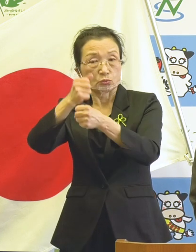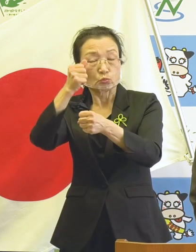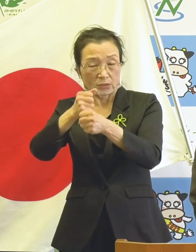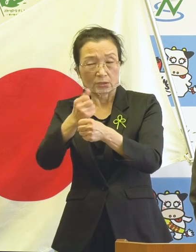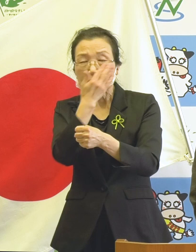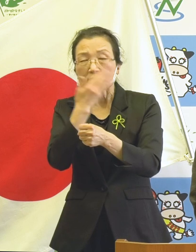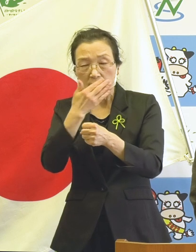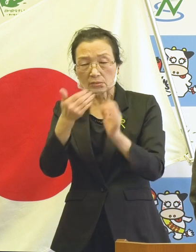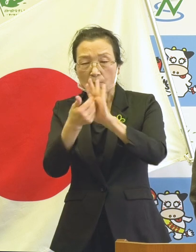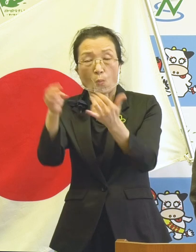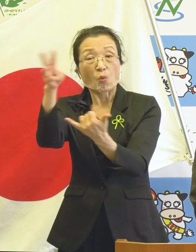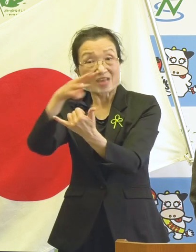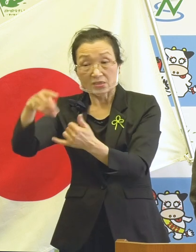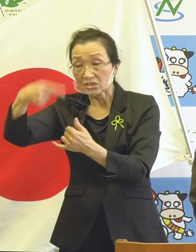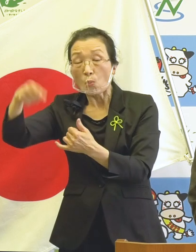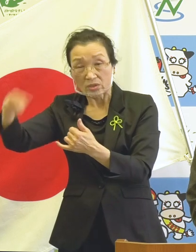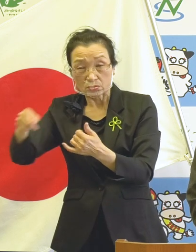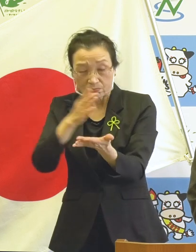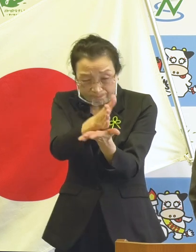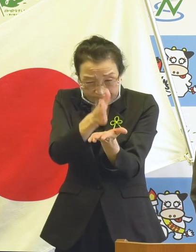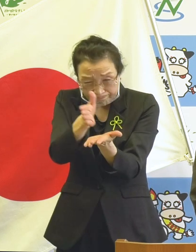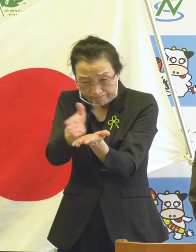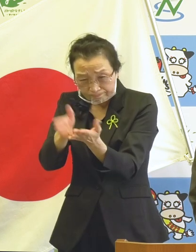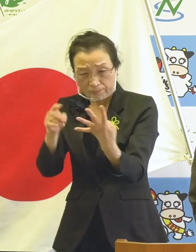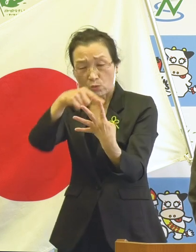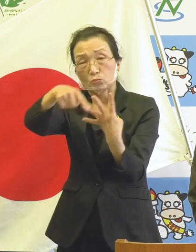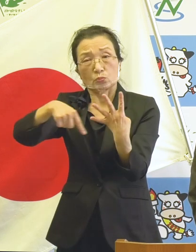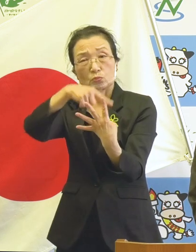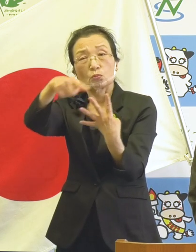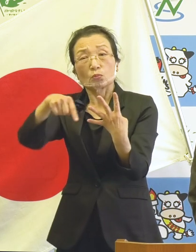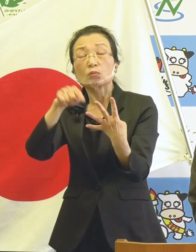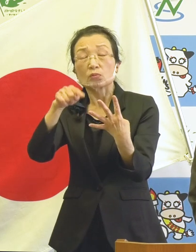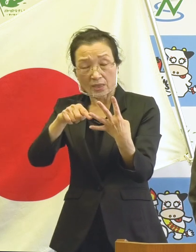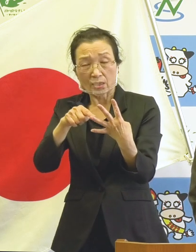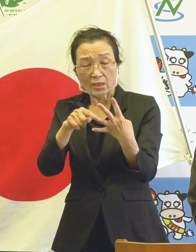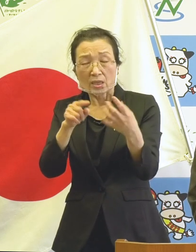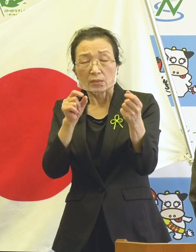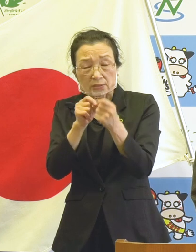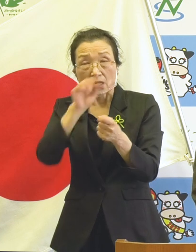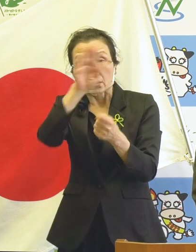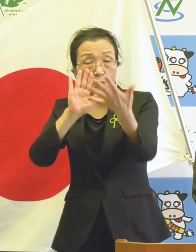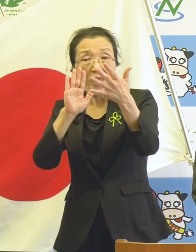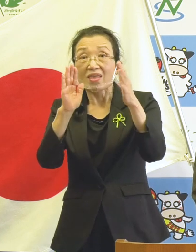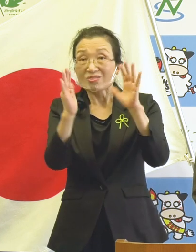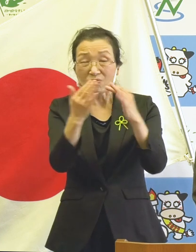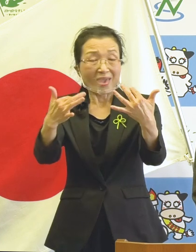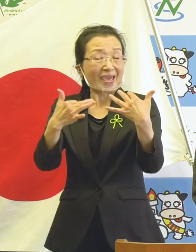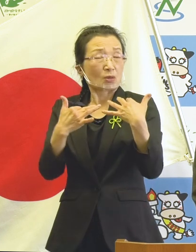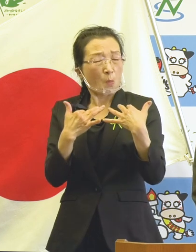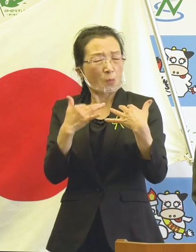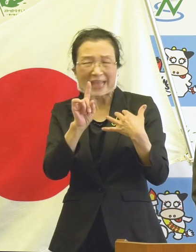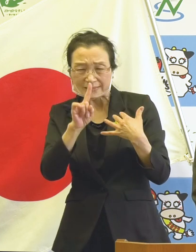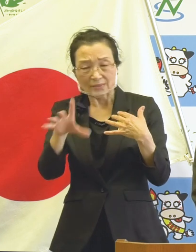要な防災、教育、この4つの分野において身近な気候変動の影響を把握